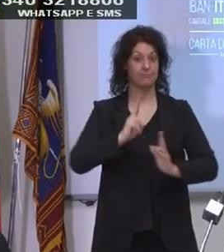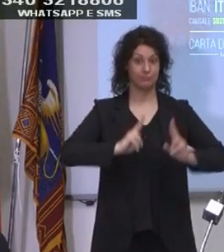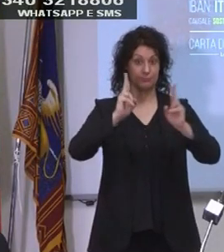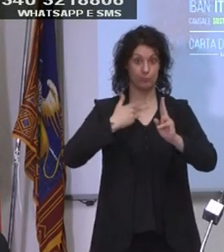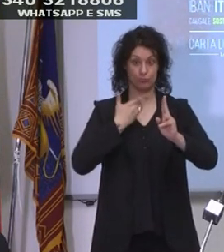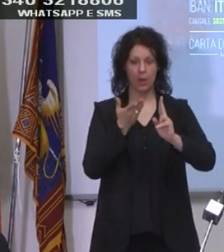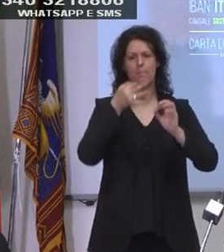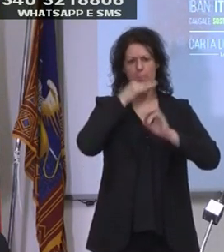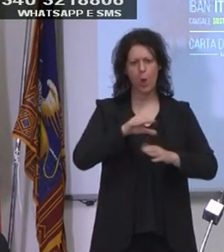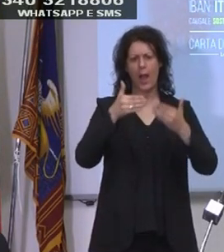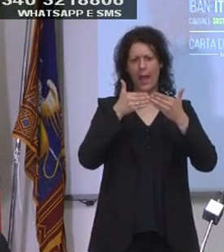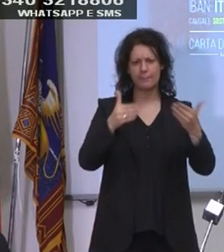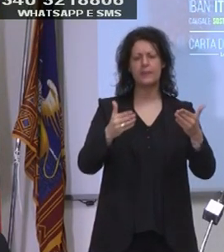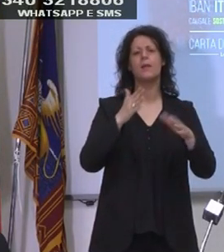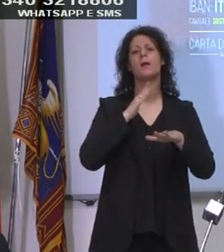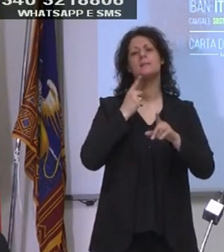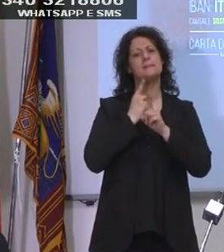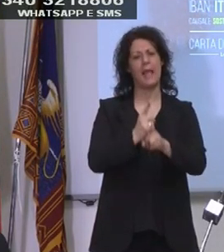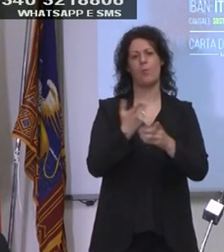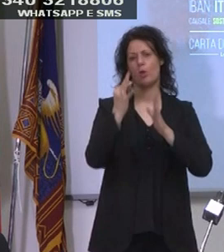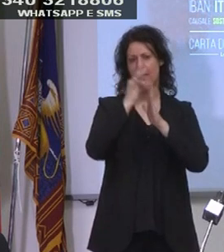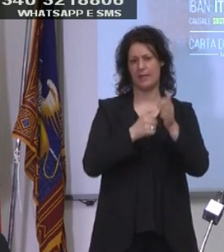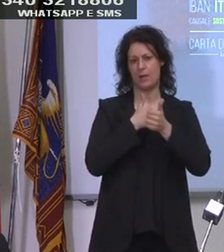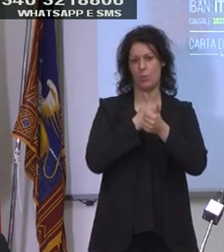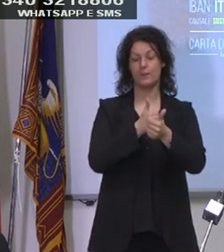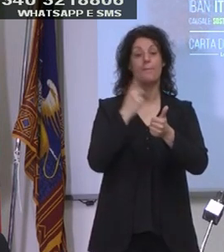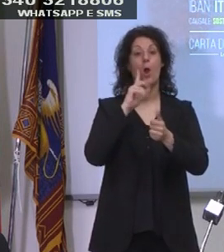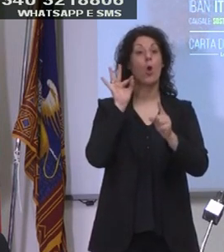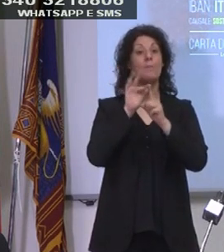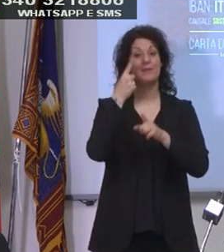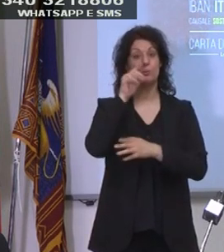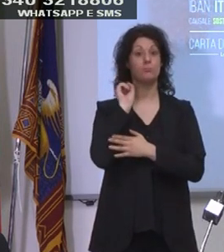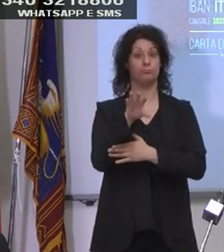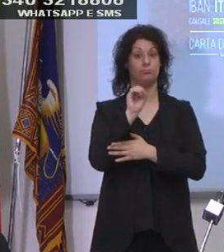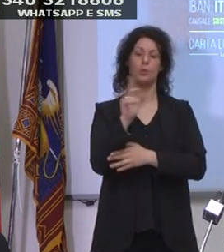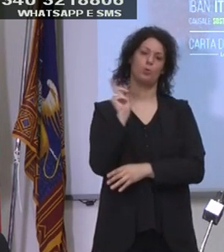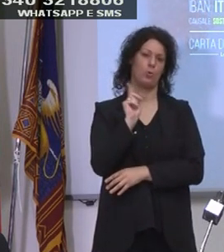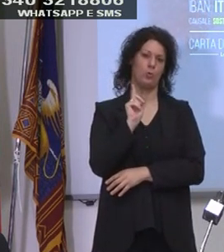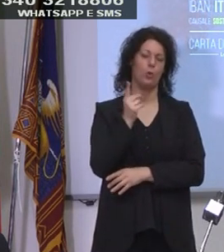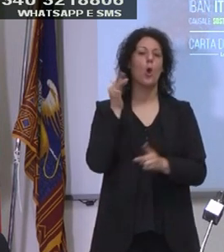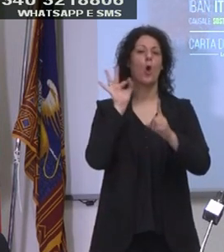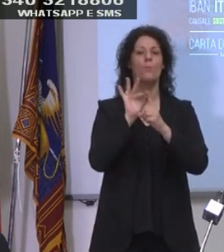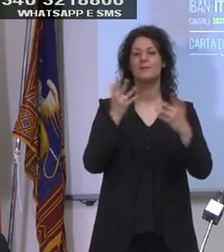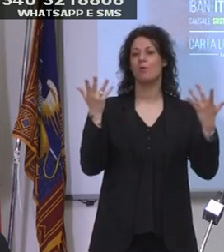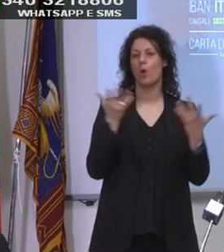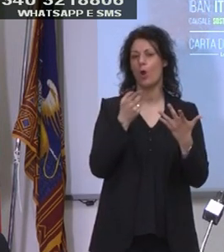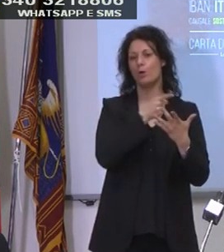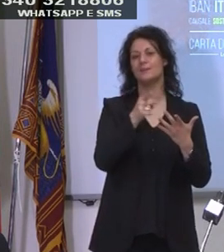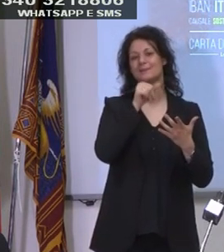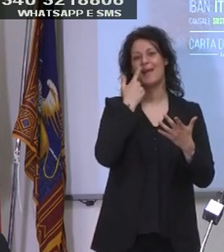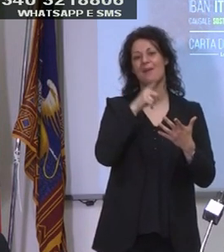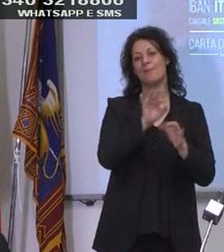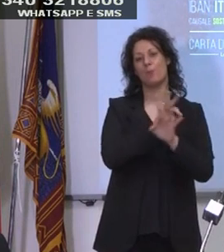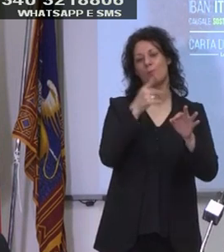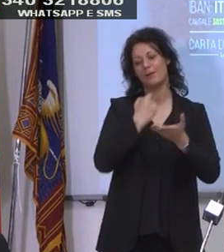di sicurezza, insomma con questi protocolli, non come attività didattica, no, perché certo, non è prevista, ma come attività di sostegno, supporto alla